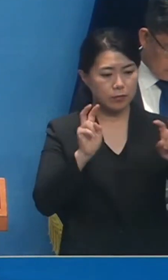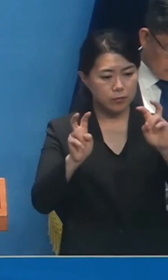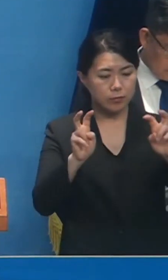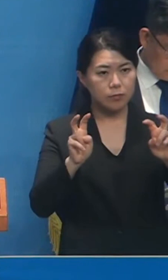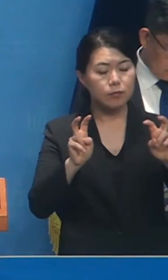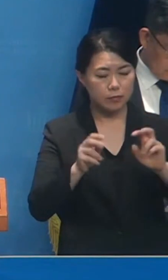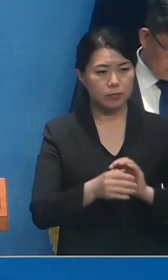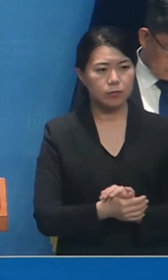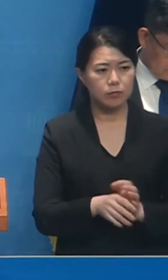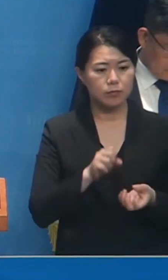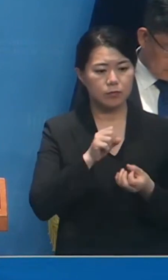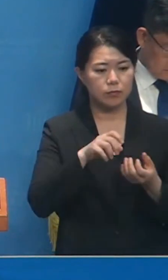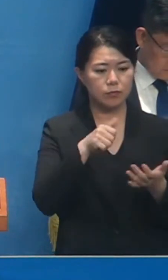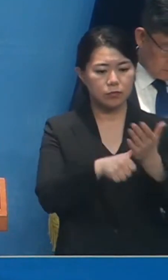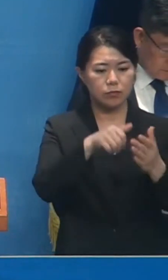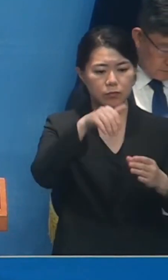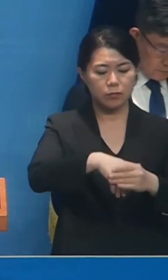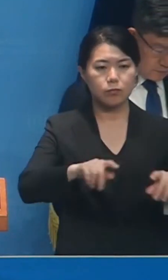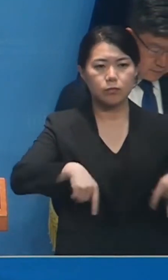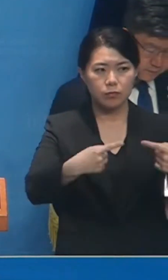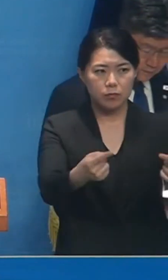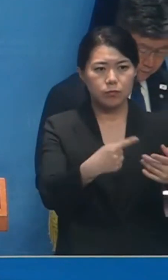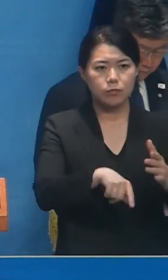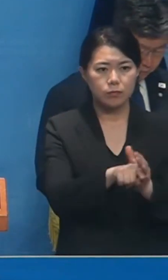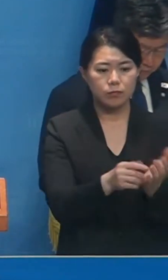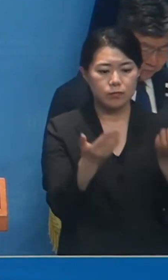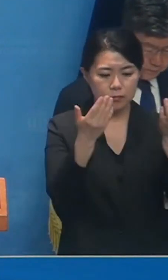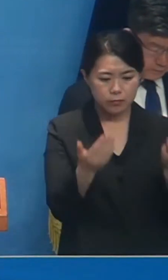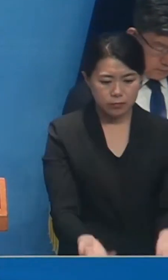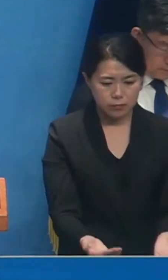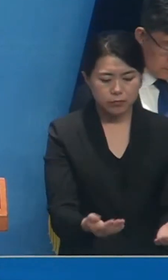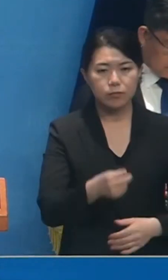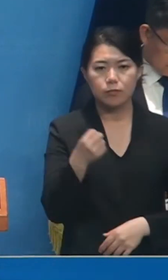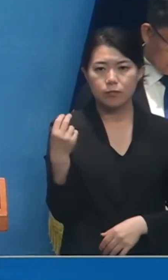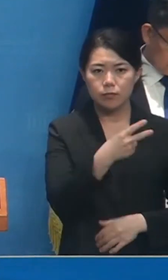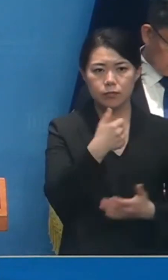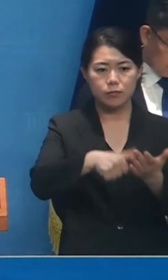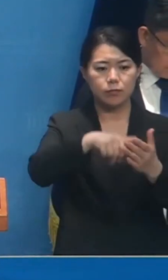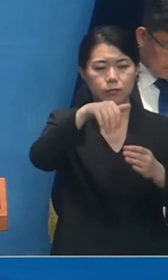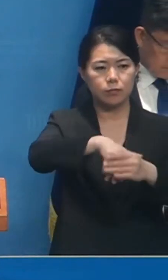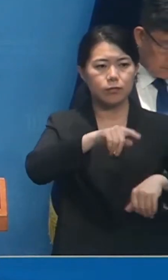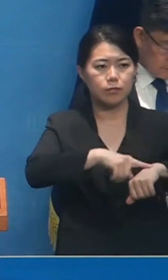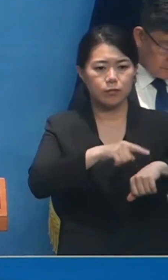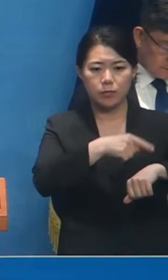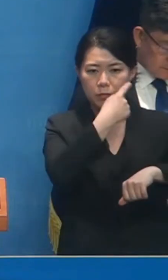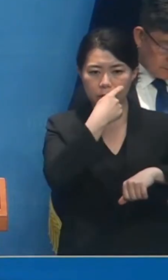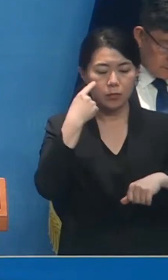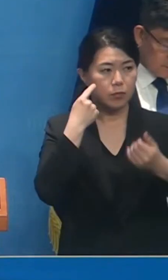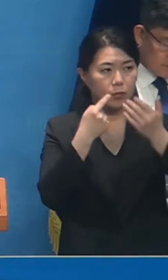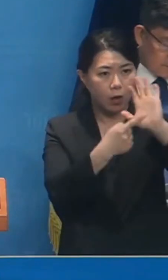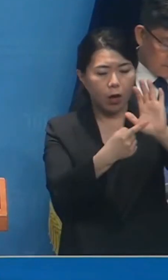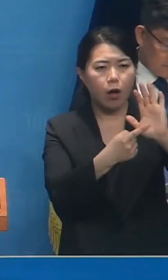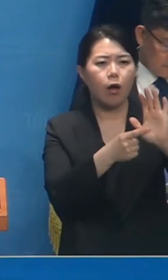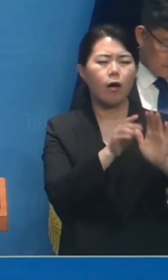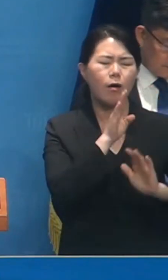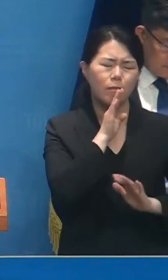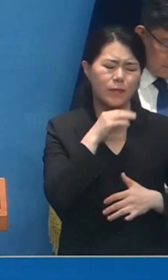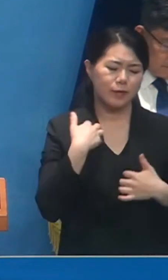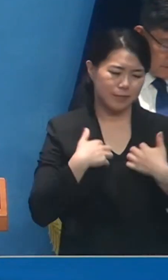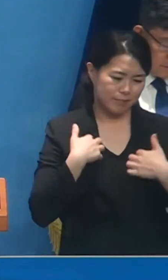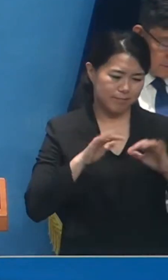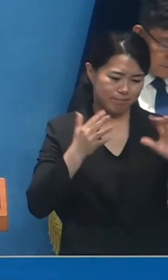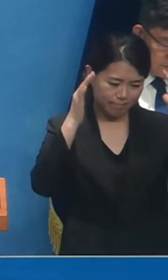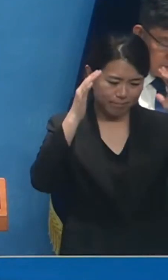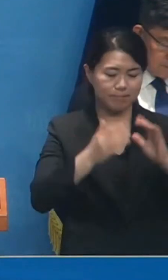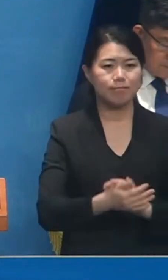택배사들이 투표 참여 보장을 위해 휴무 또는 투표 시간 보장 조치를 발표한 것을 저희는 깊이 환영합니다.